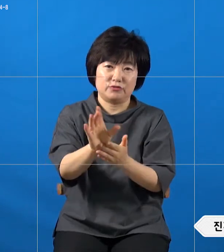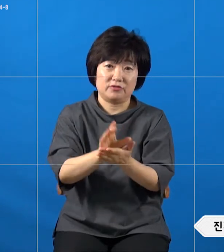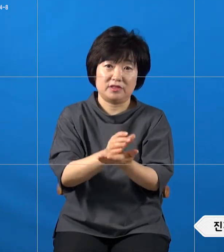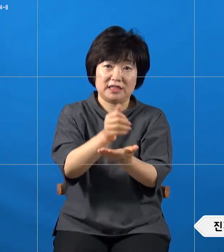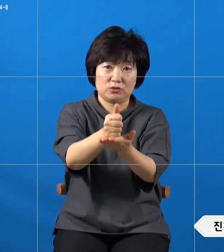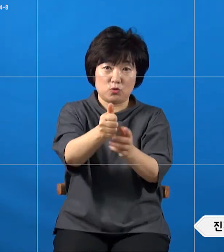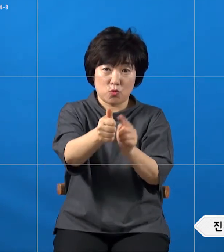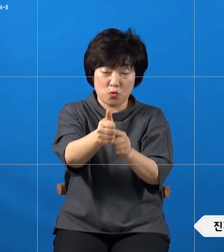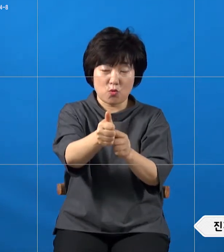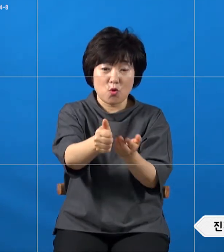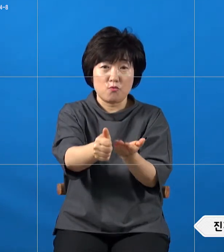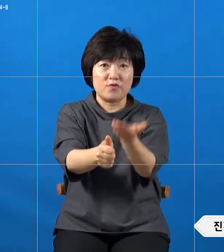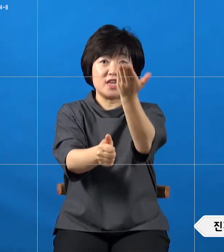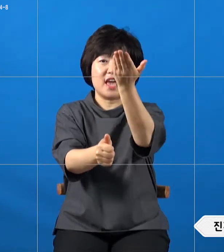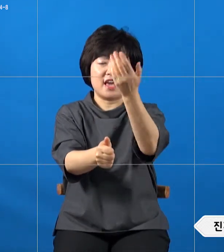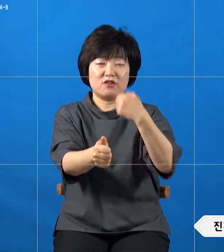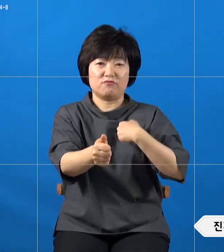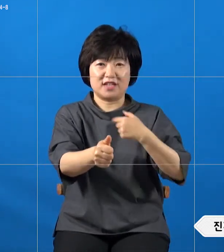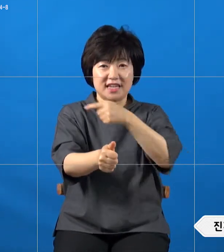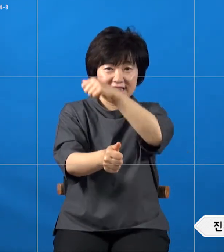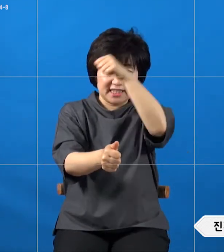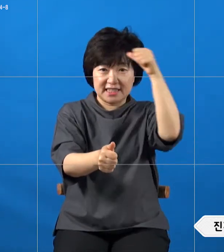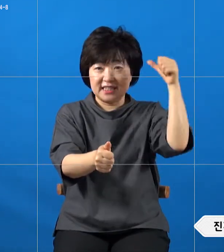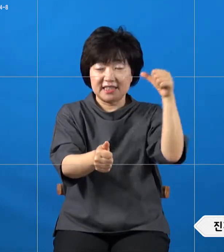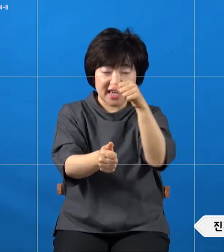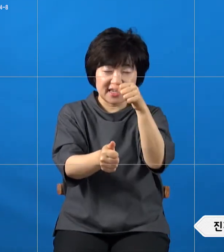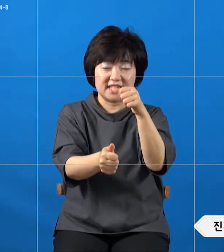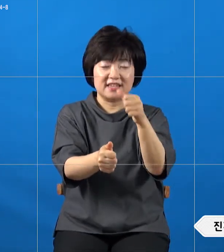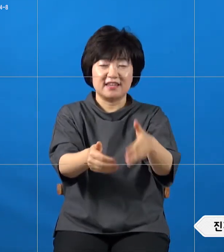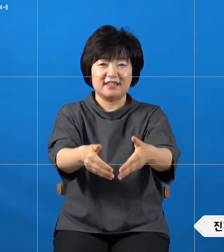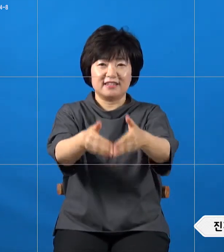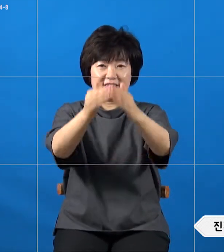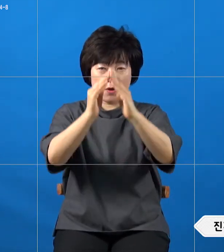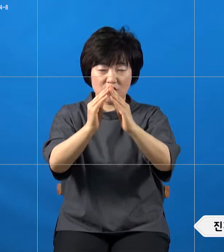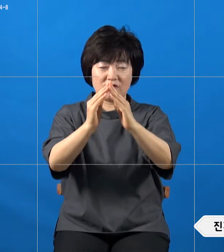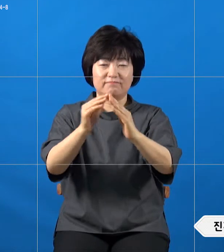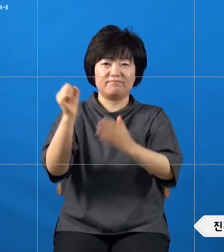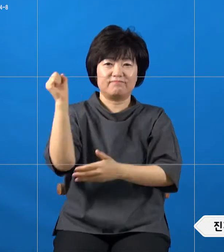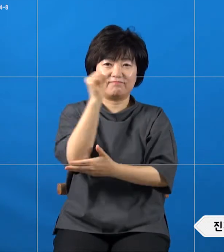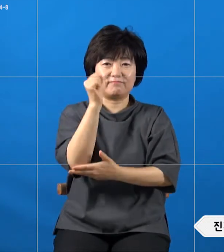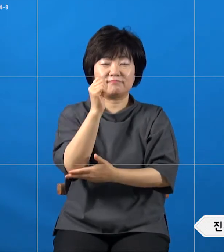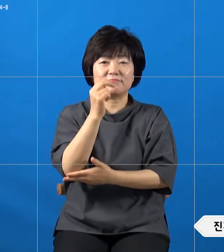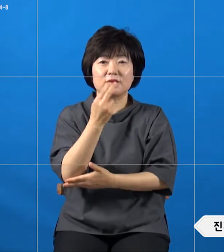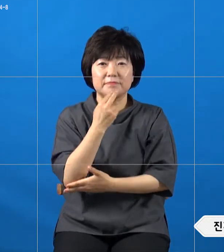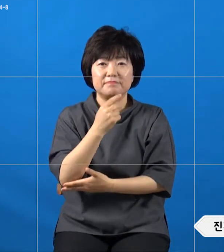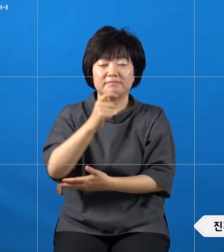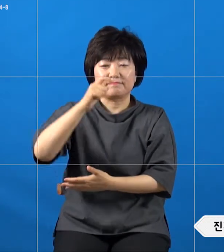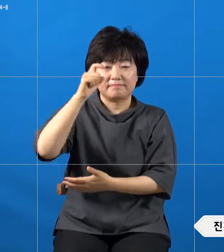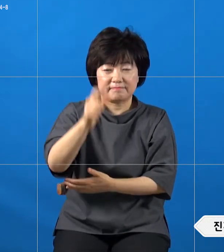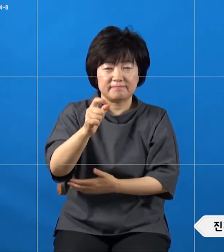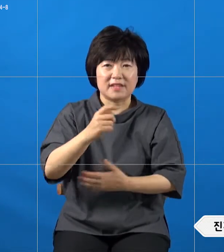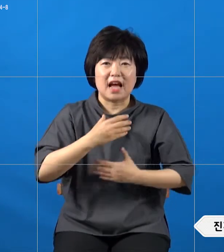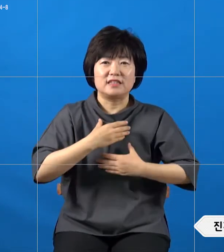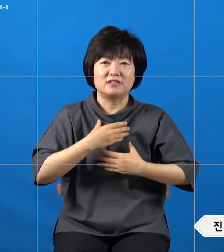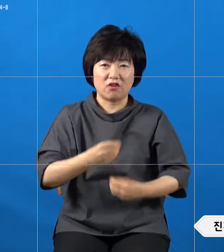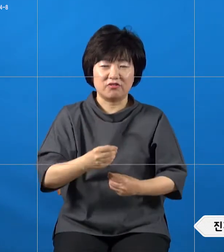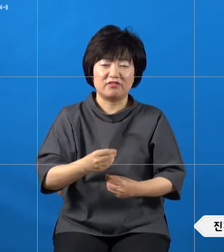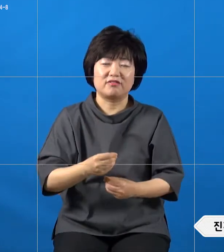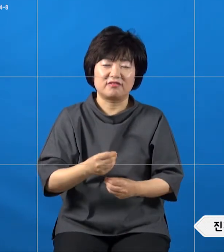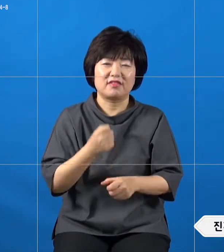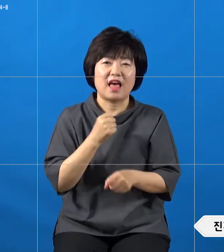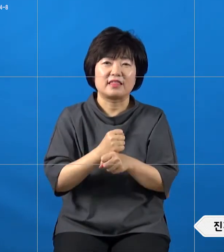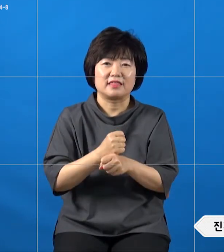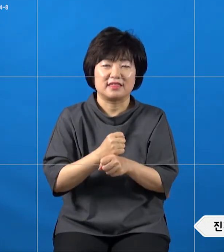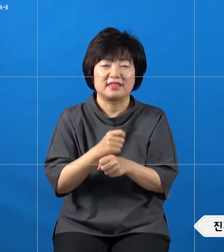위에 세워져야 합니다. 흔들리지 않습니다. 무너지지 않습니다. 가장 안전하고 가장